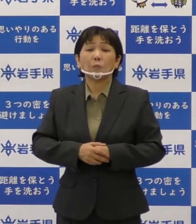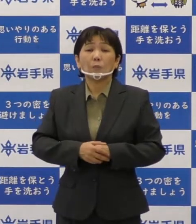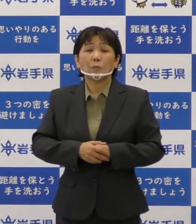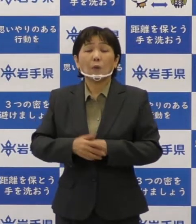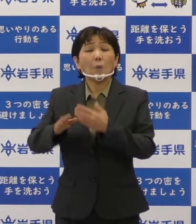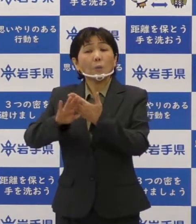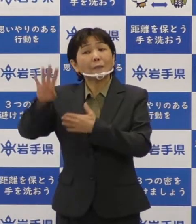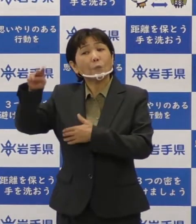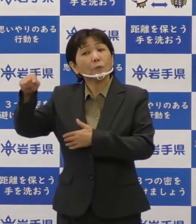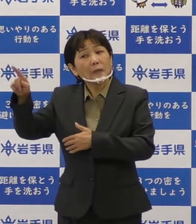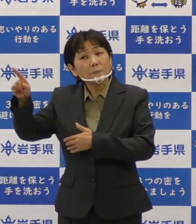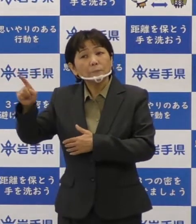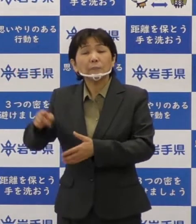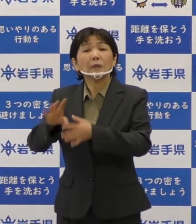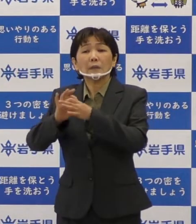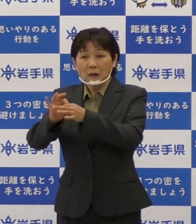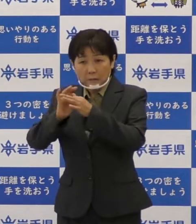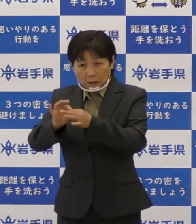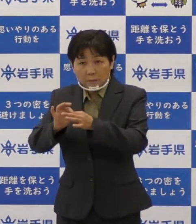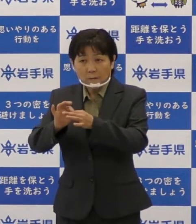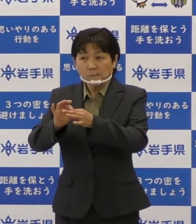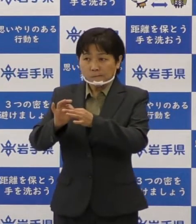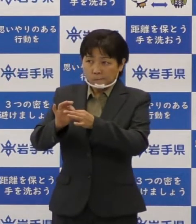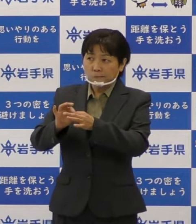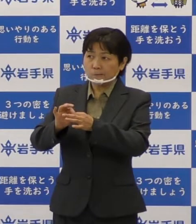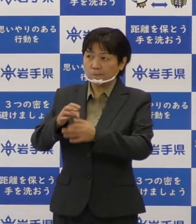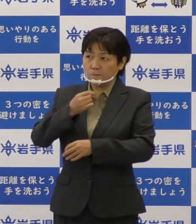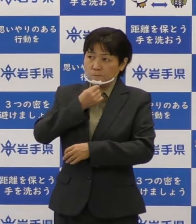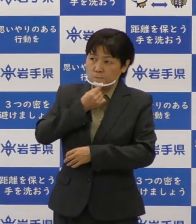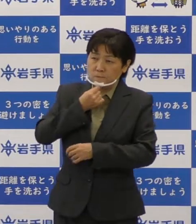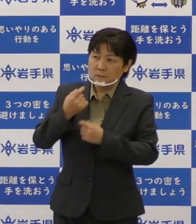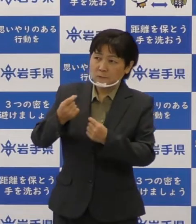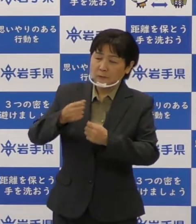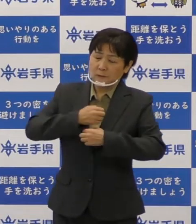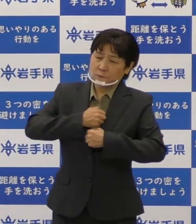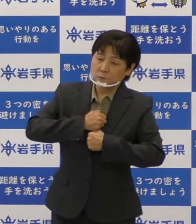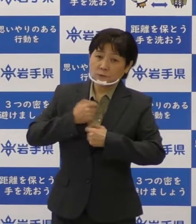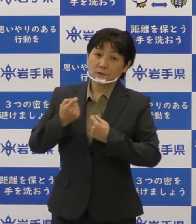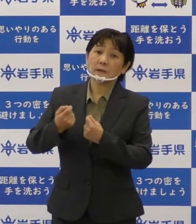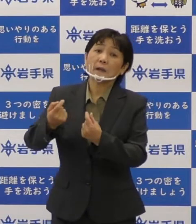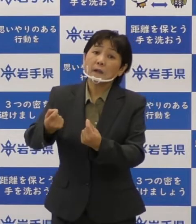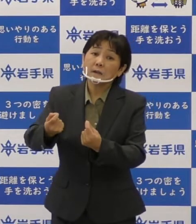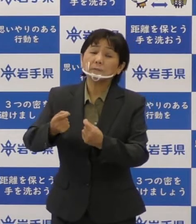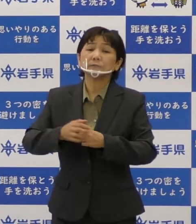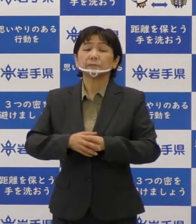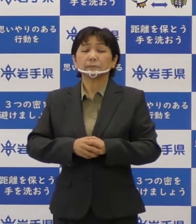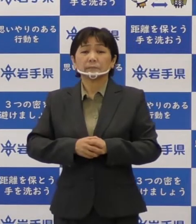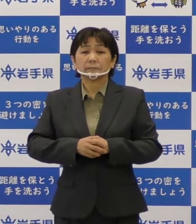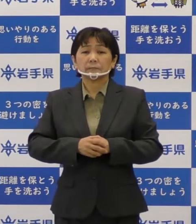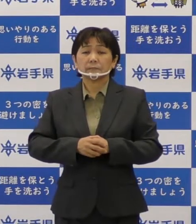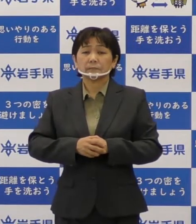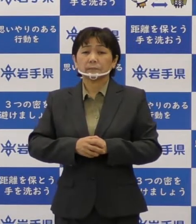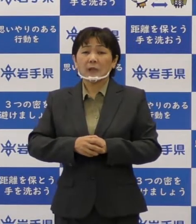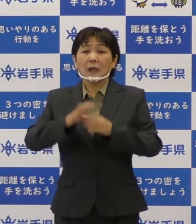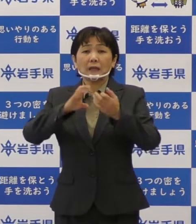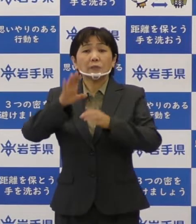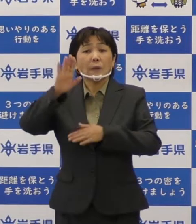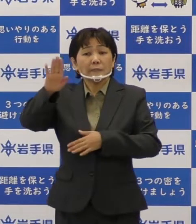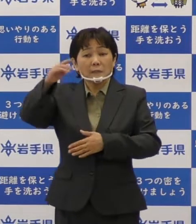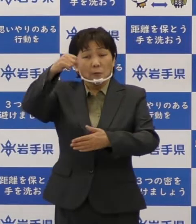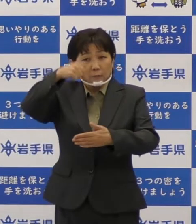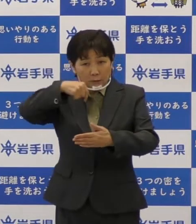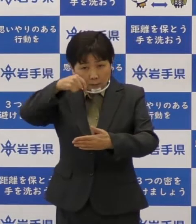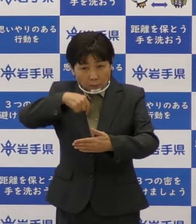他県との関係での感染に警戒をすること、そして、岩手県内においても、